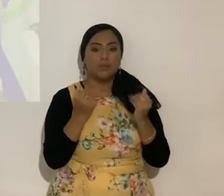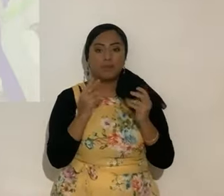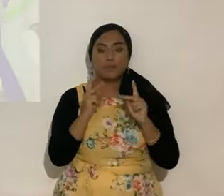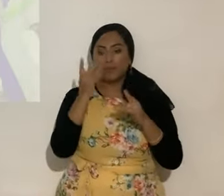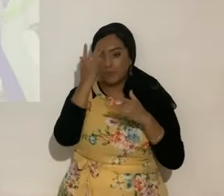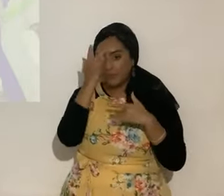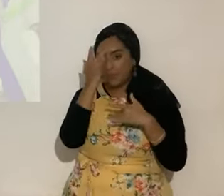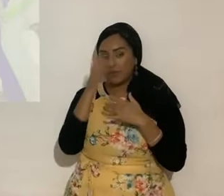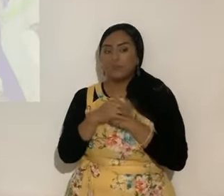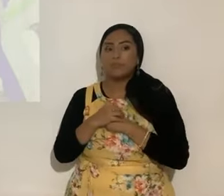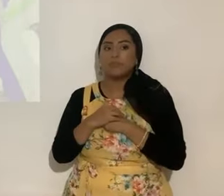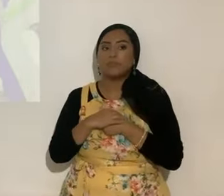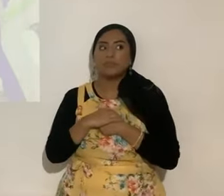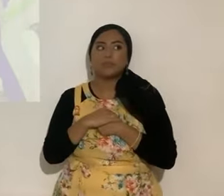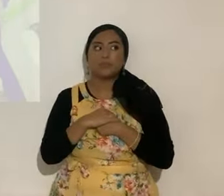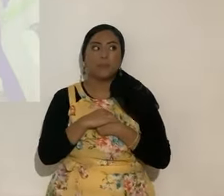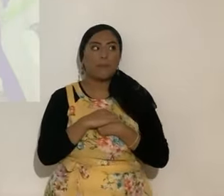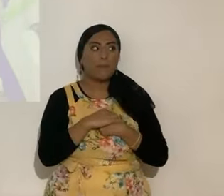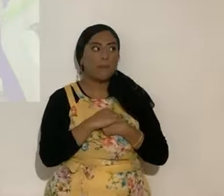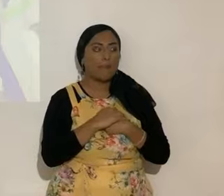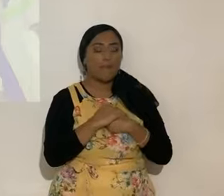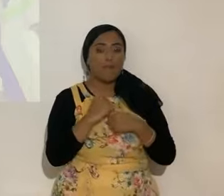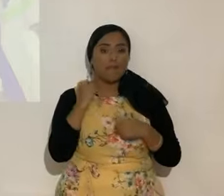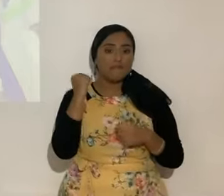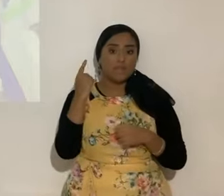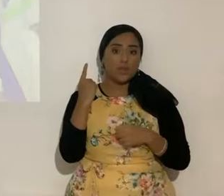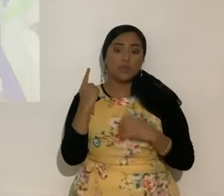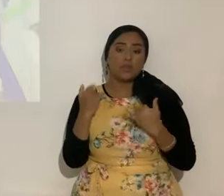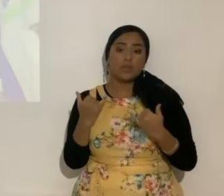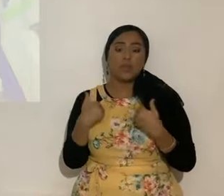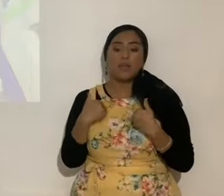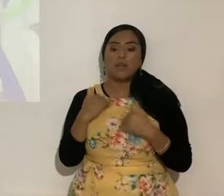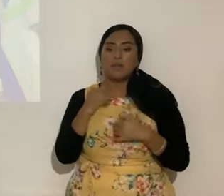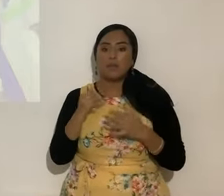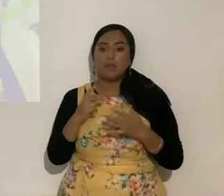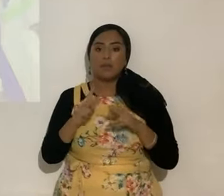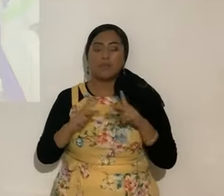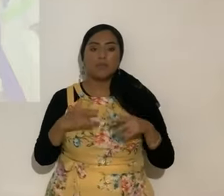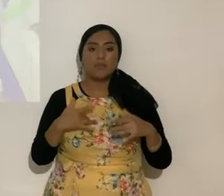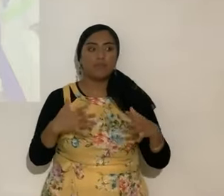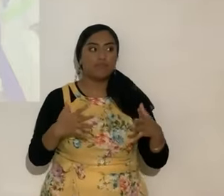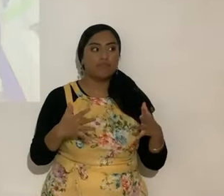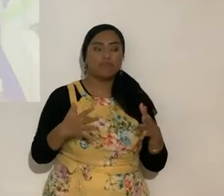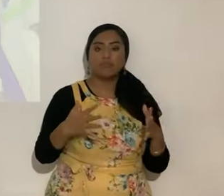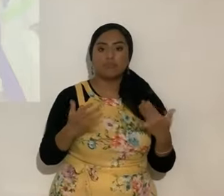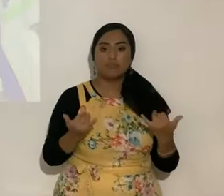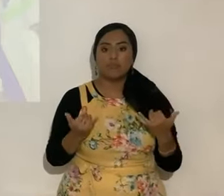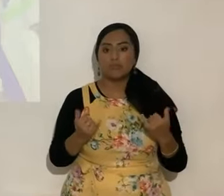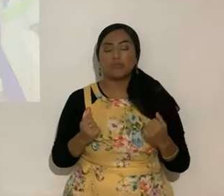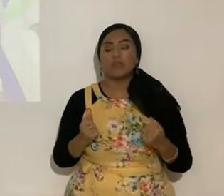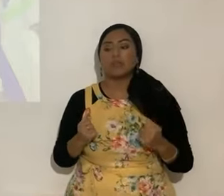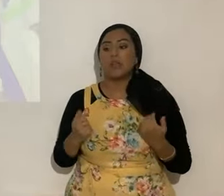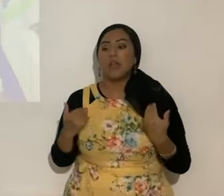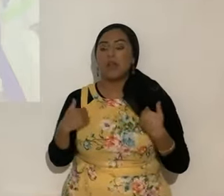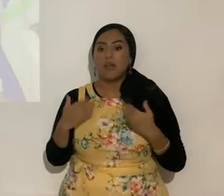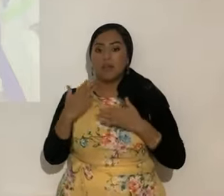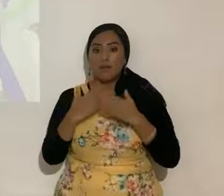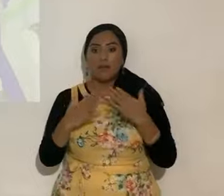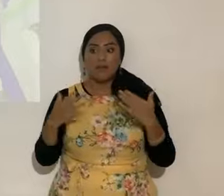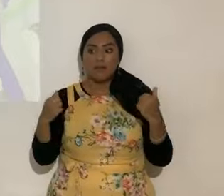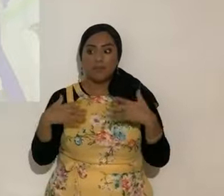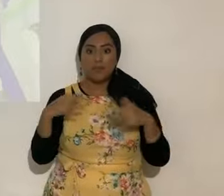enfermos. Y entonces, lo número uno que hay ahorita es la ansiedad, eso ya lo había yo platicado. Y hay símbolos